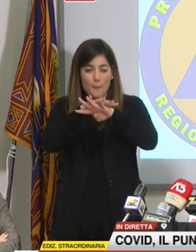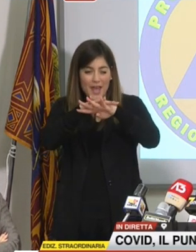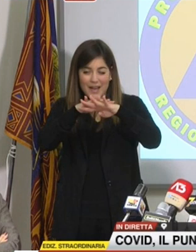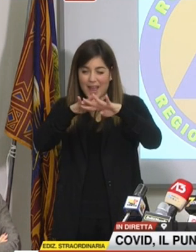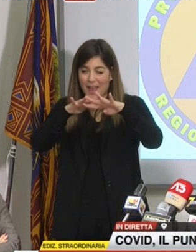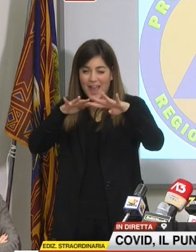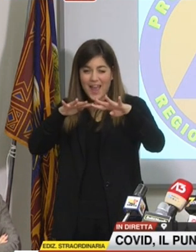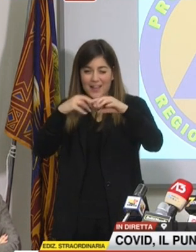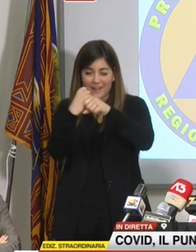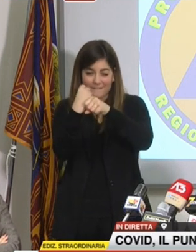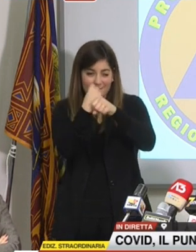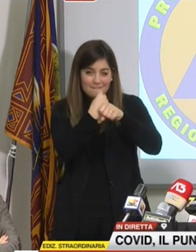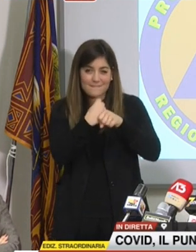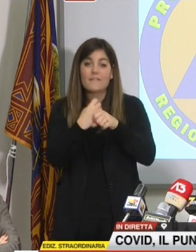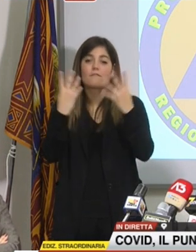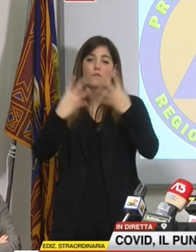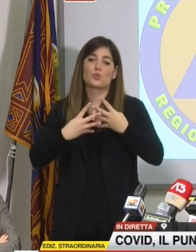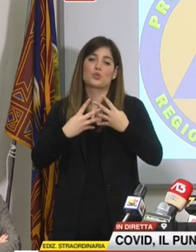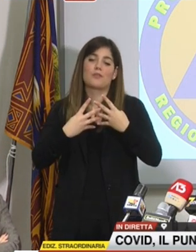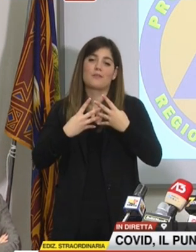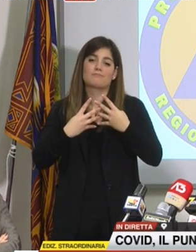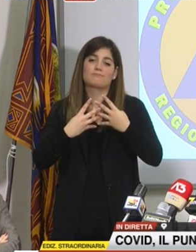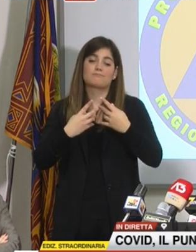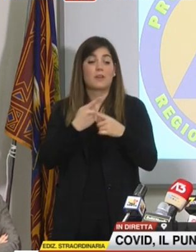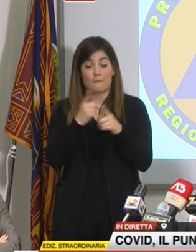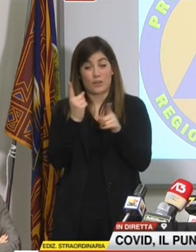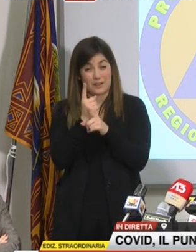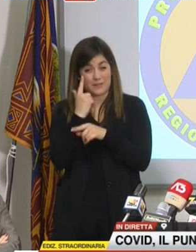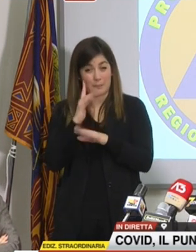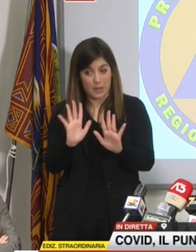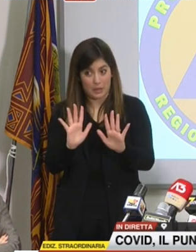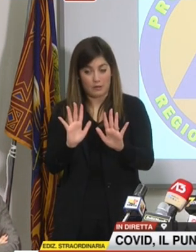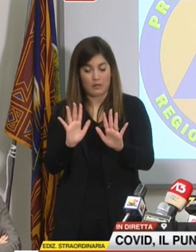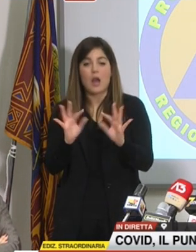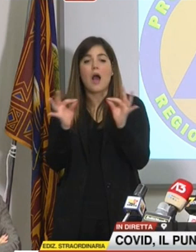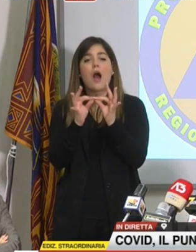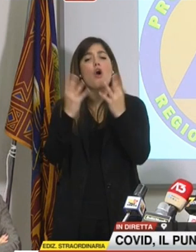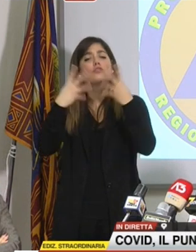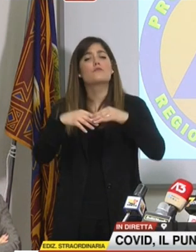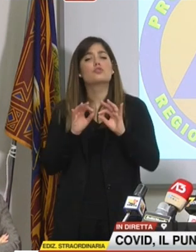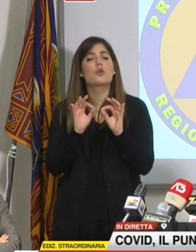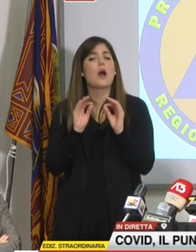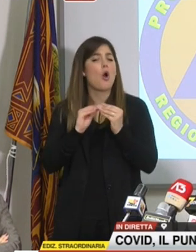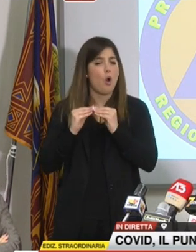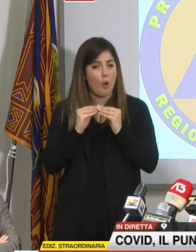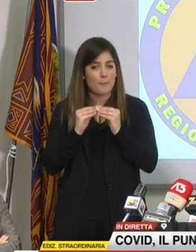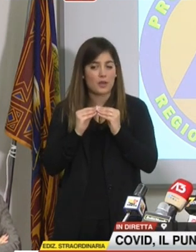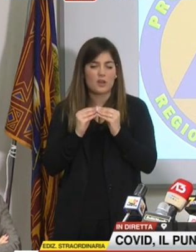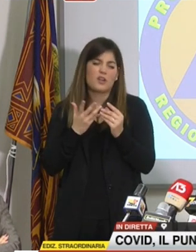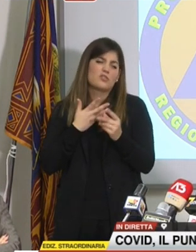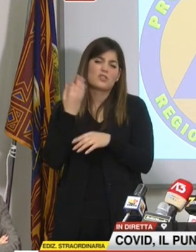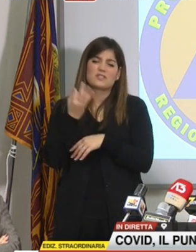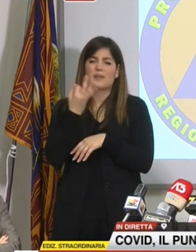Voi sapete che l'accordo funziona in questa maniera, allora, lo dico a tutti, no? Perché c'è sempre questa storia, c'è anche l'altro